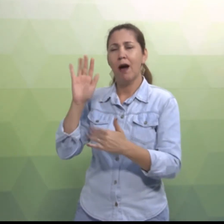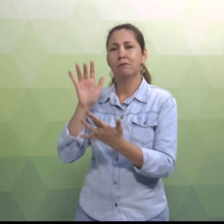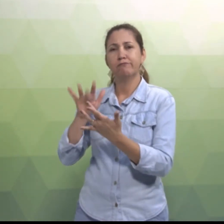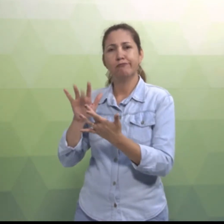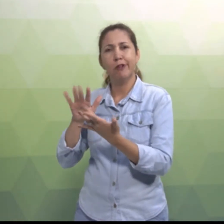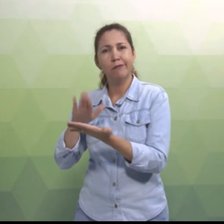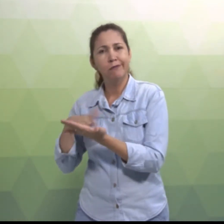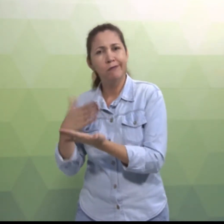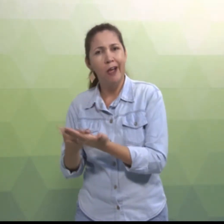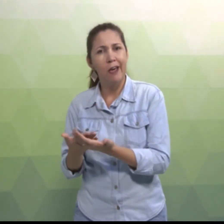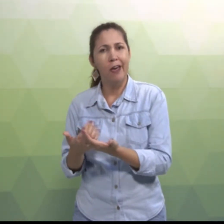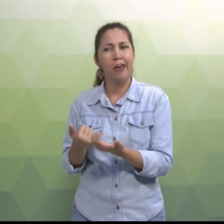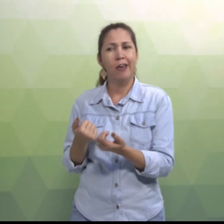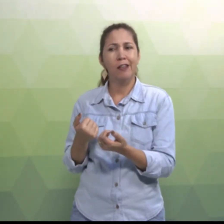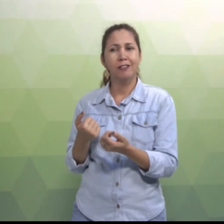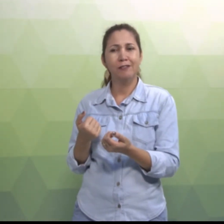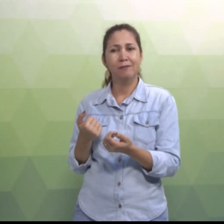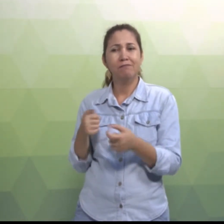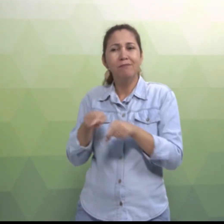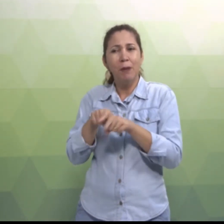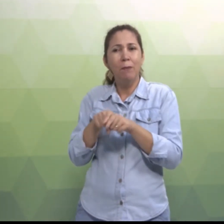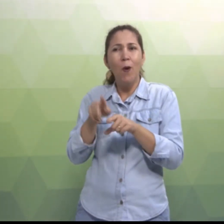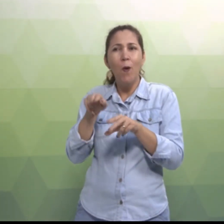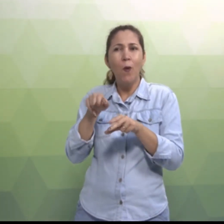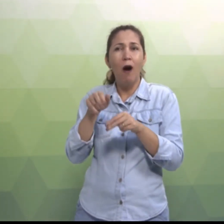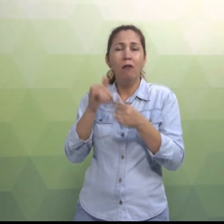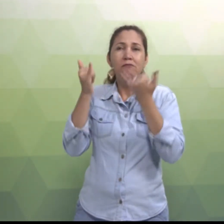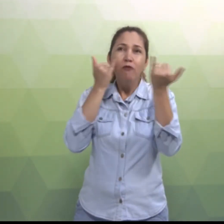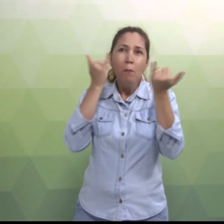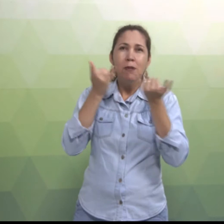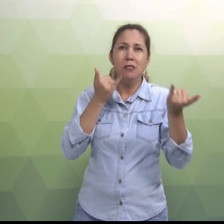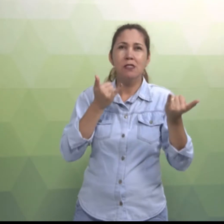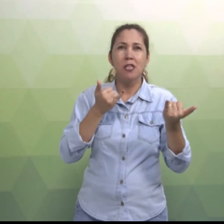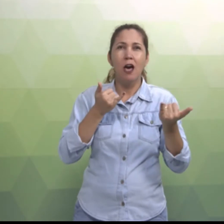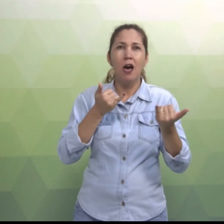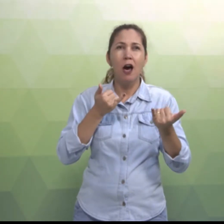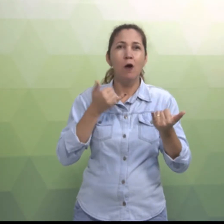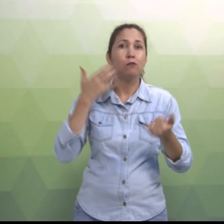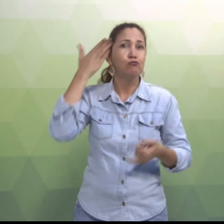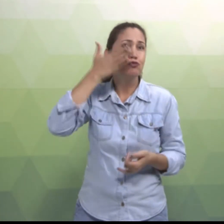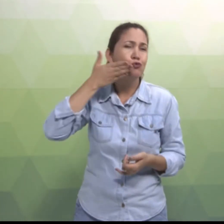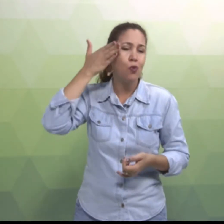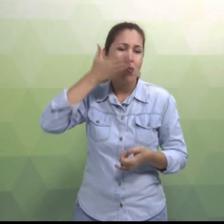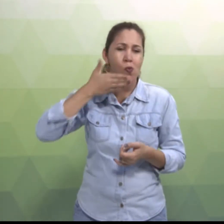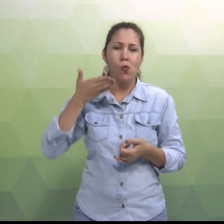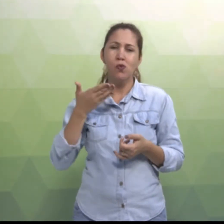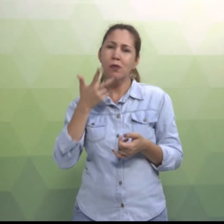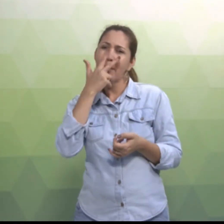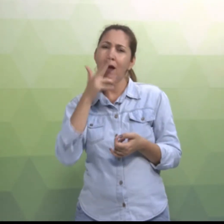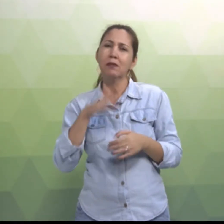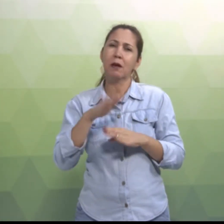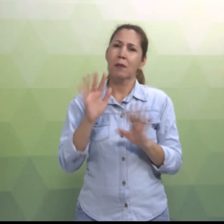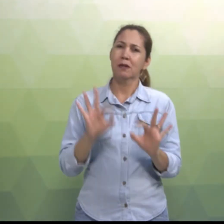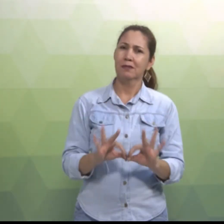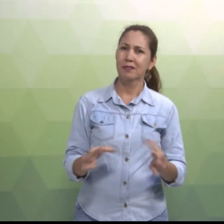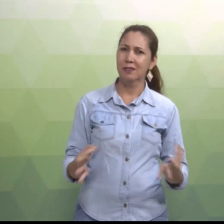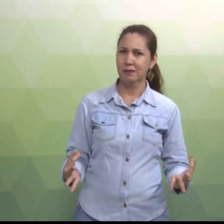sinais. O maior contato é com o intérprete e também em informações e